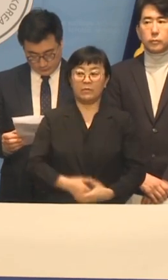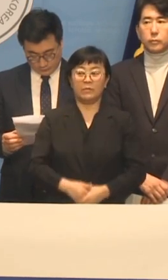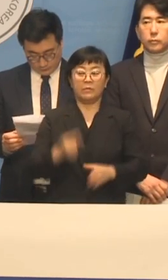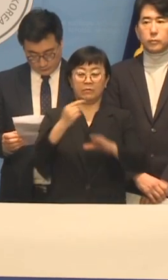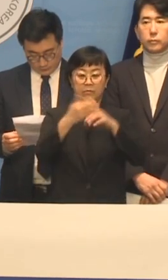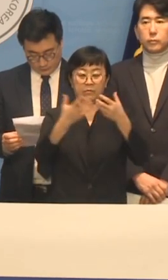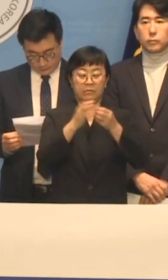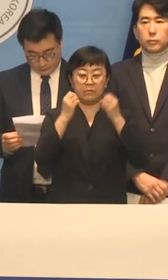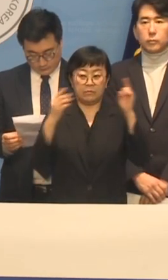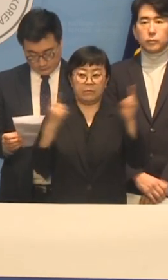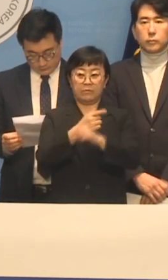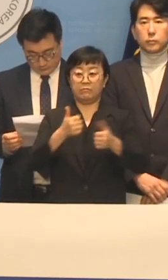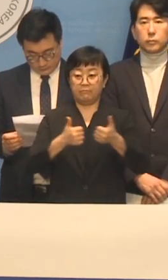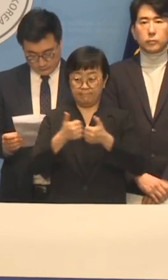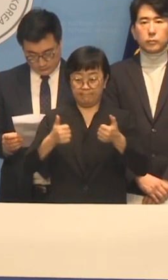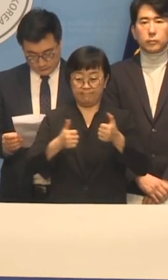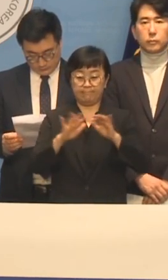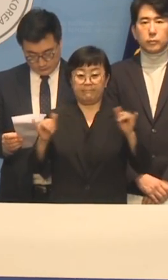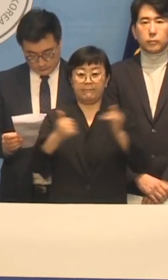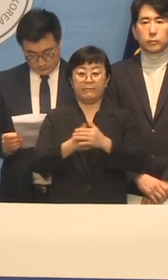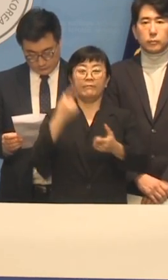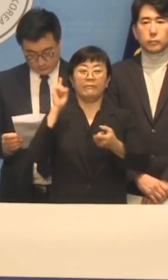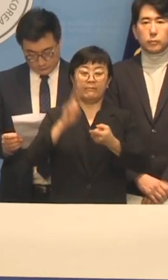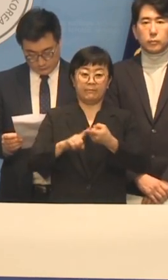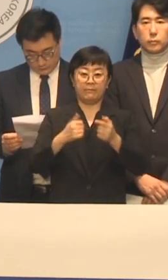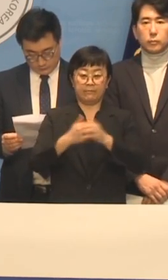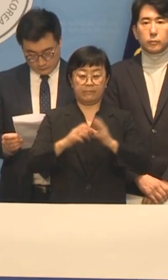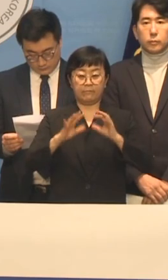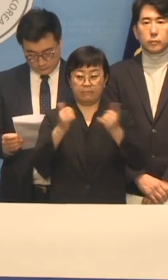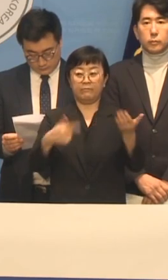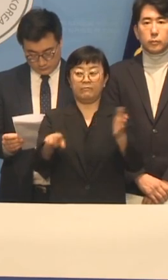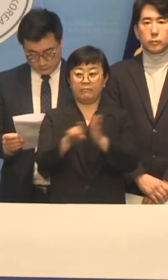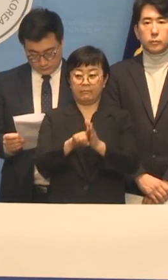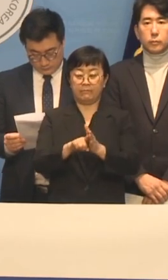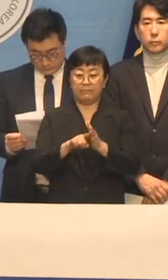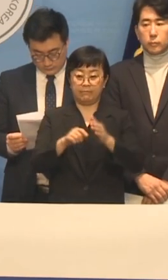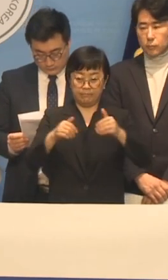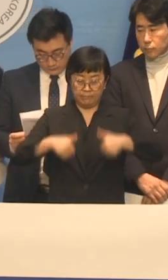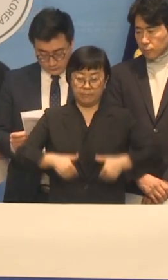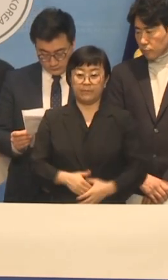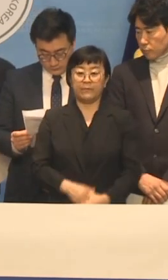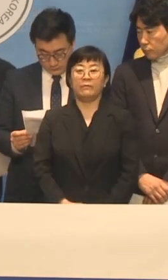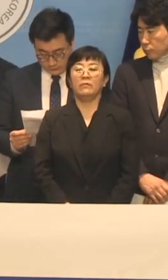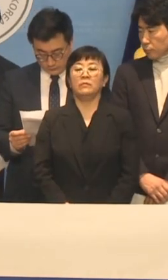더민주 전국 혁신회의 구성원들도 해왔던 대로 선당후사할 것이다.